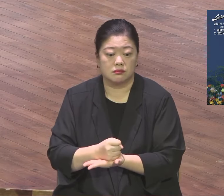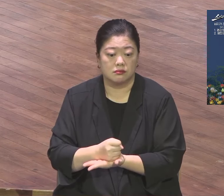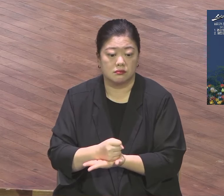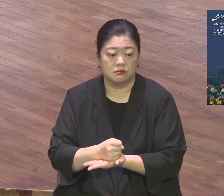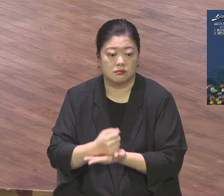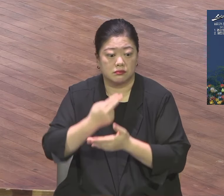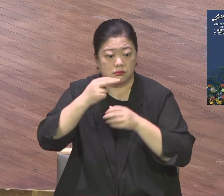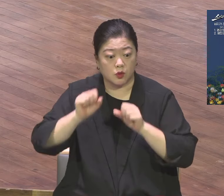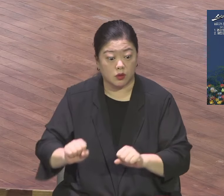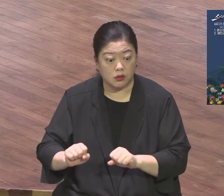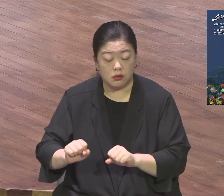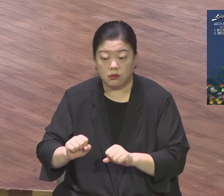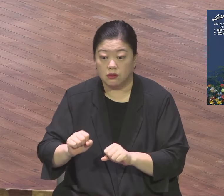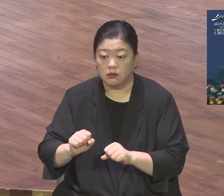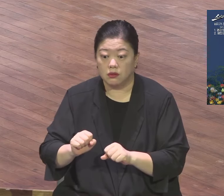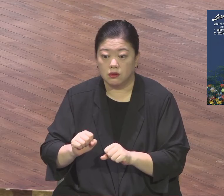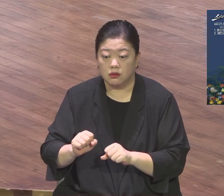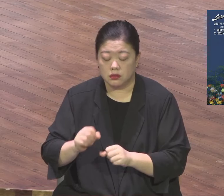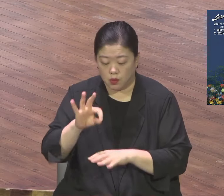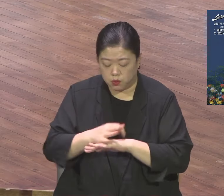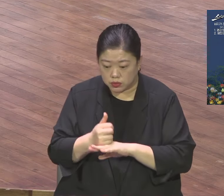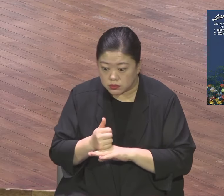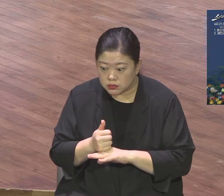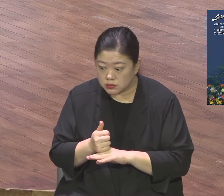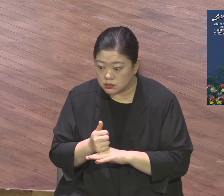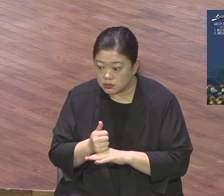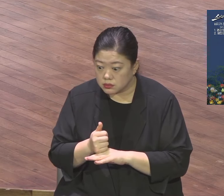거니는 모습을 처음 했습니다.